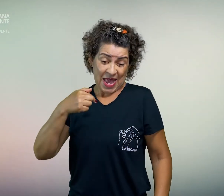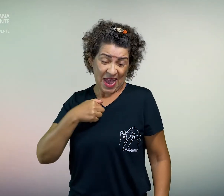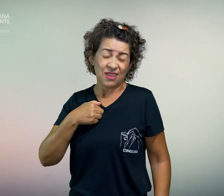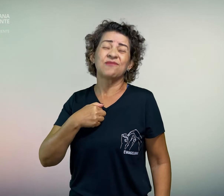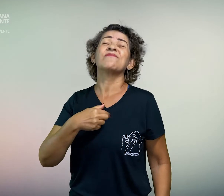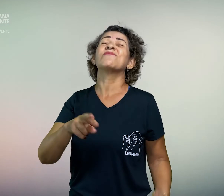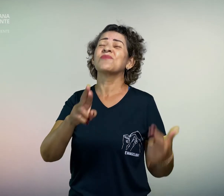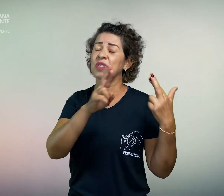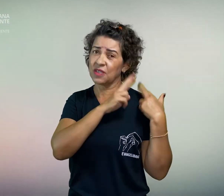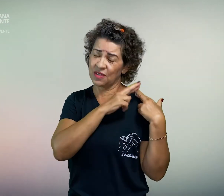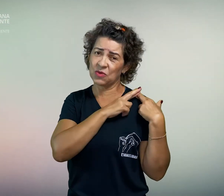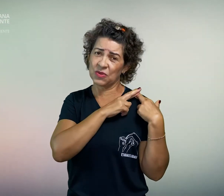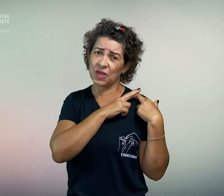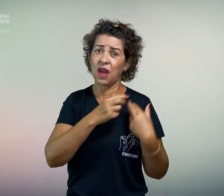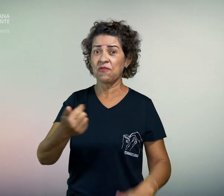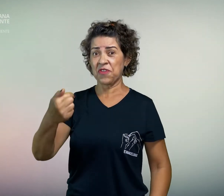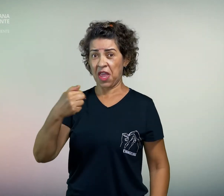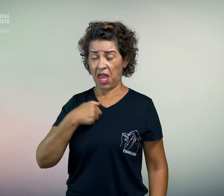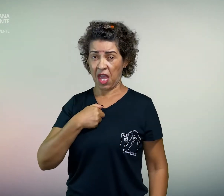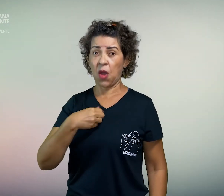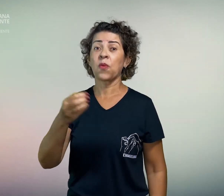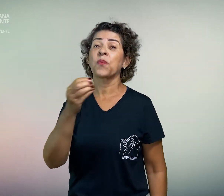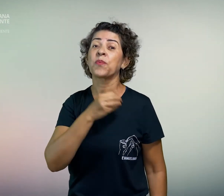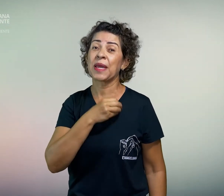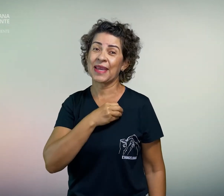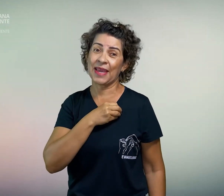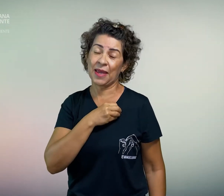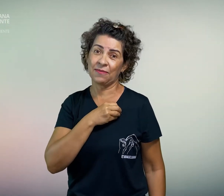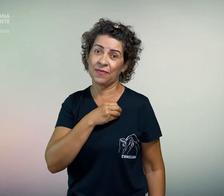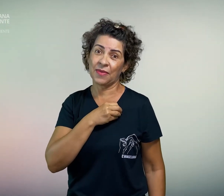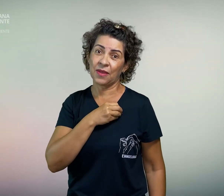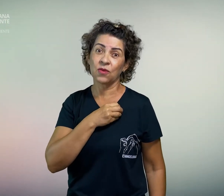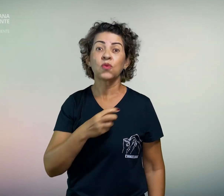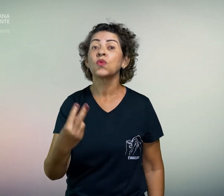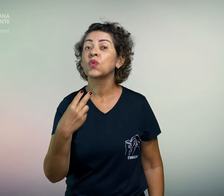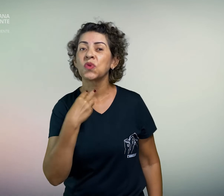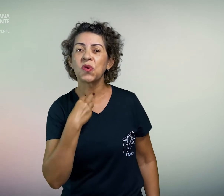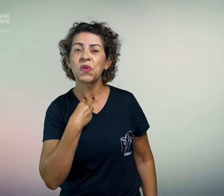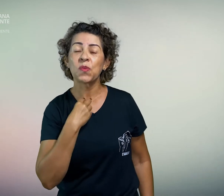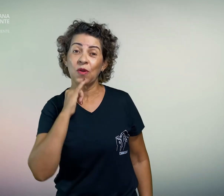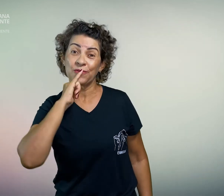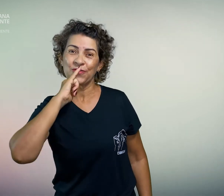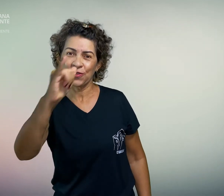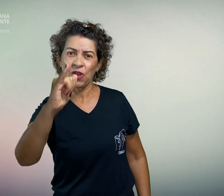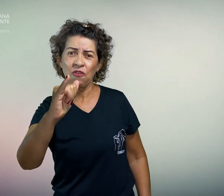justificarmos, ou ainda projetarmos a culpa sobre os nossos pais ou